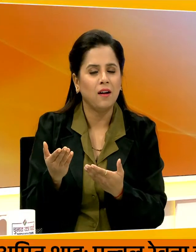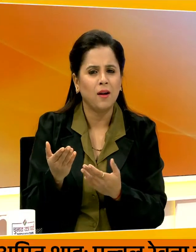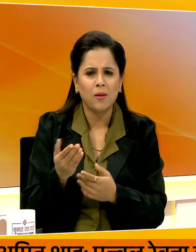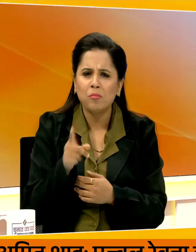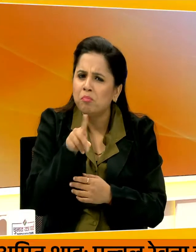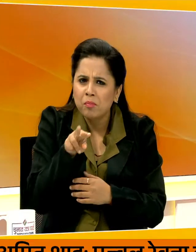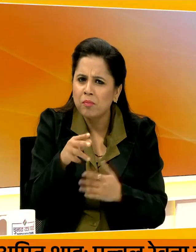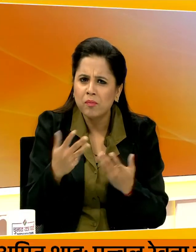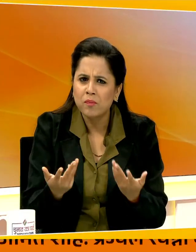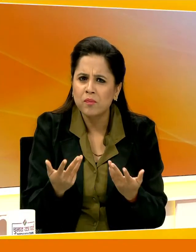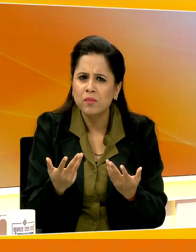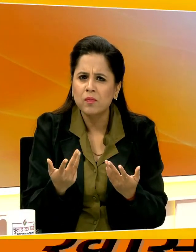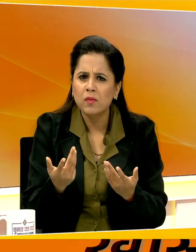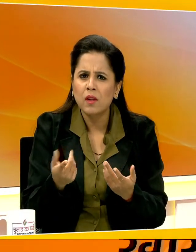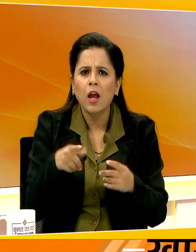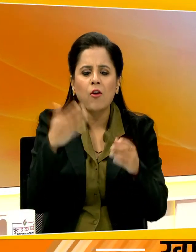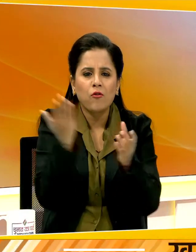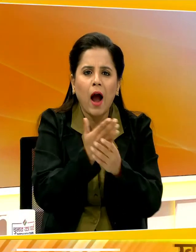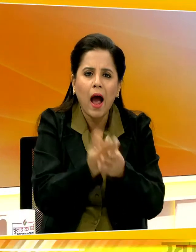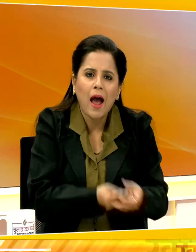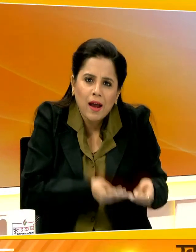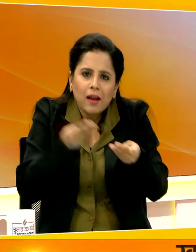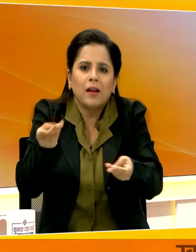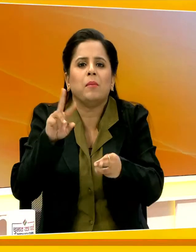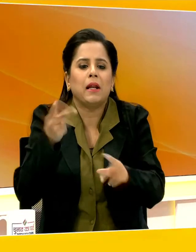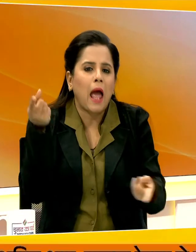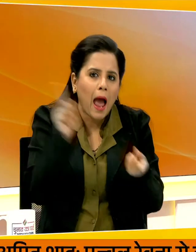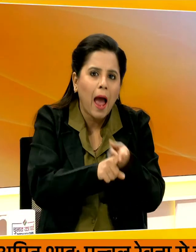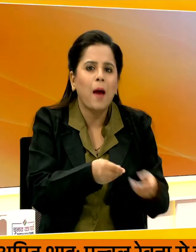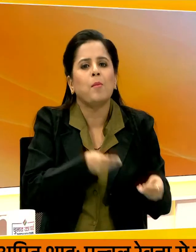मतलब घटना की फाइल भेजना।